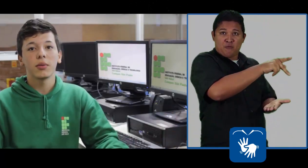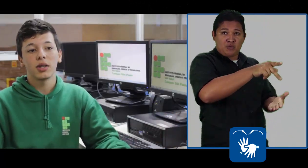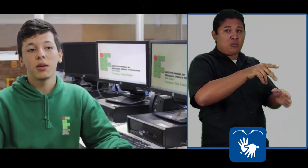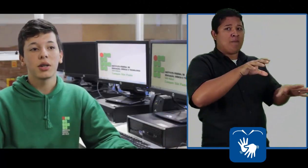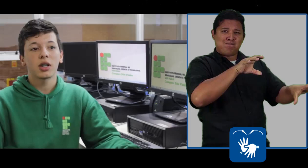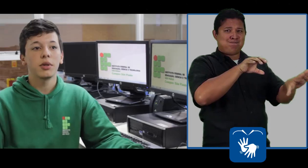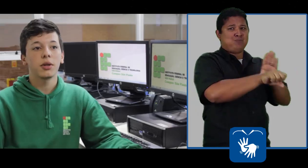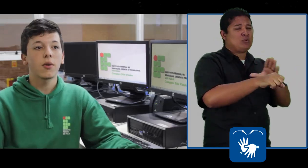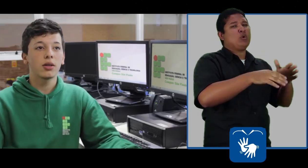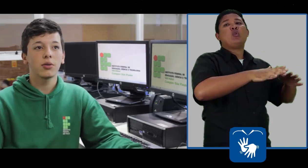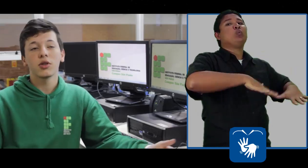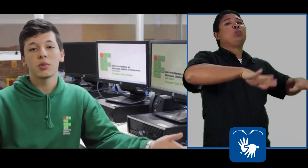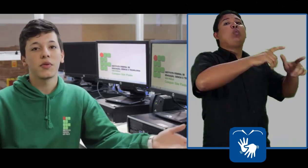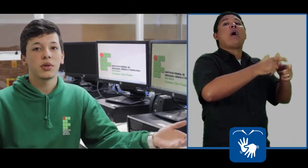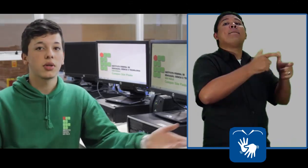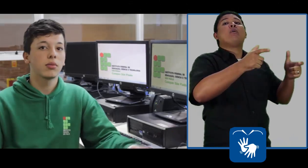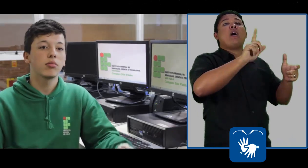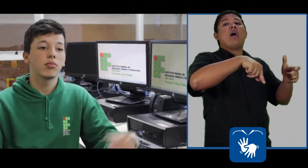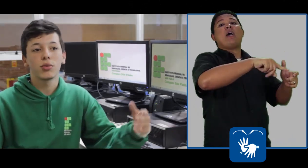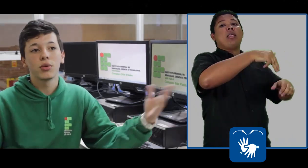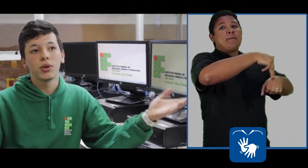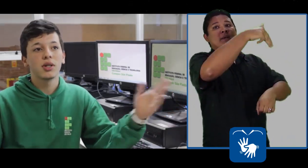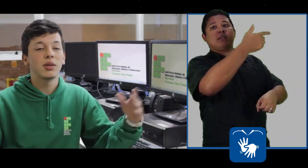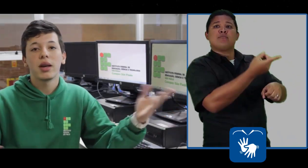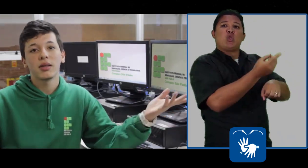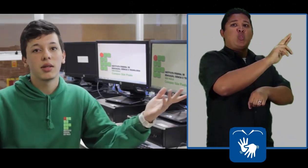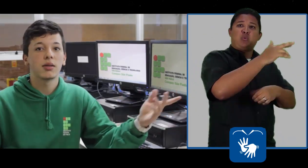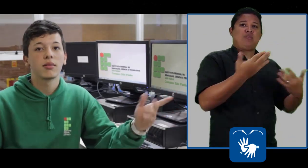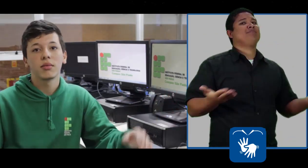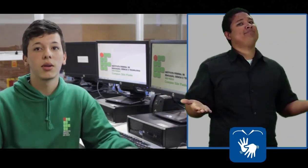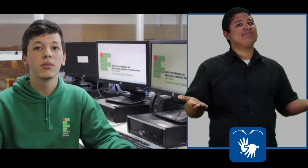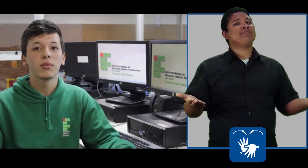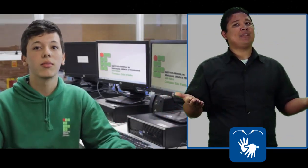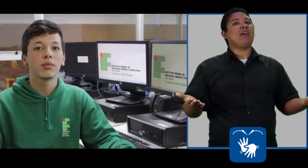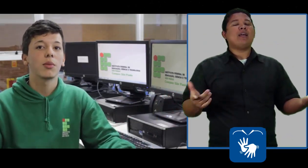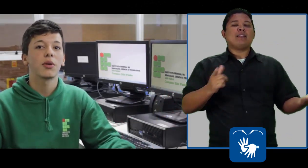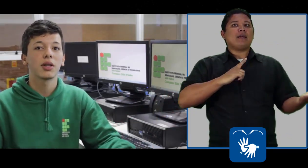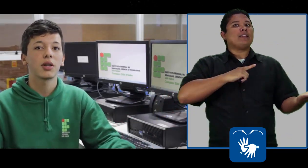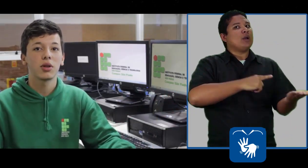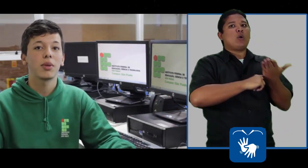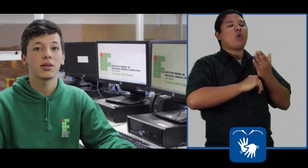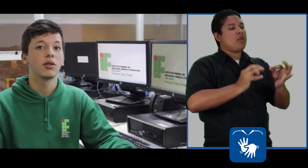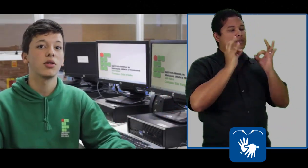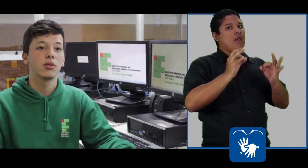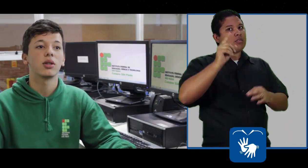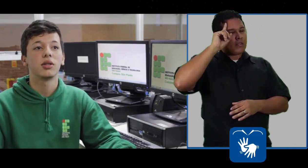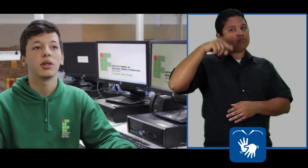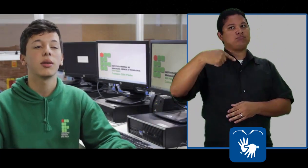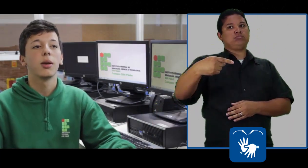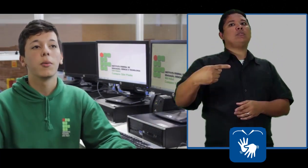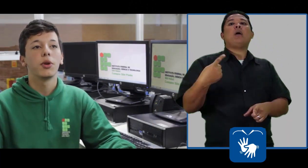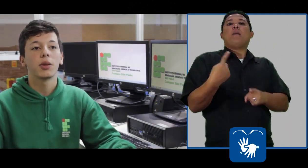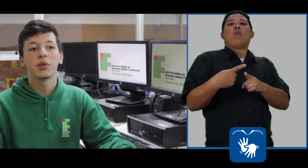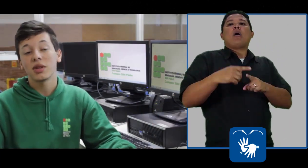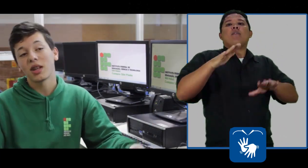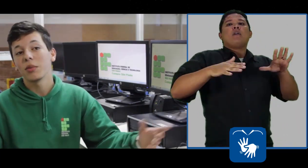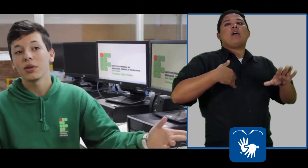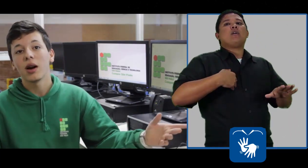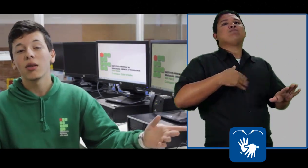você tem praticamente quase todos os professores são doutores e mestres. Então é uma coisa que ajuda bastante no dia a dia, porque por exemplo, você está no meio da aula,